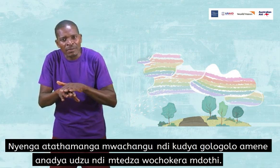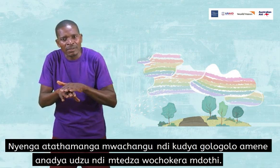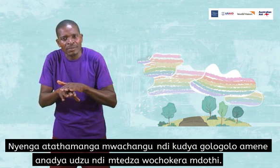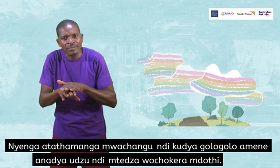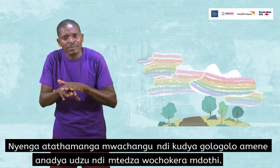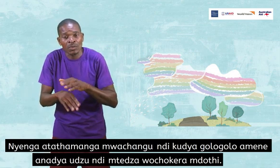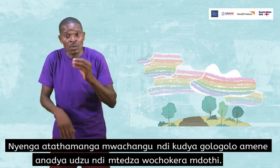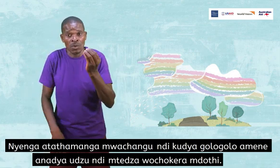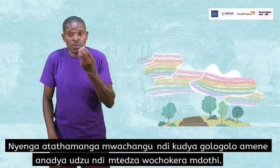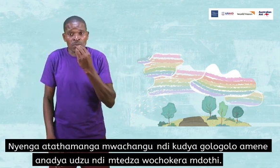mdothi.